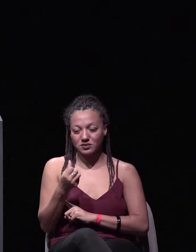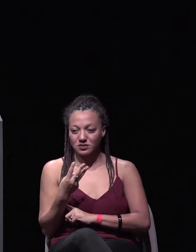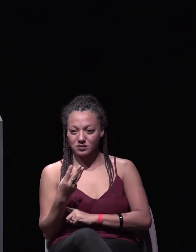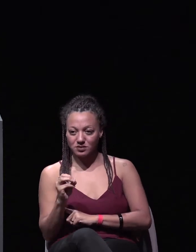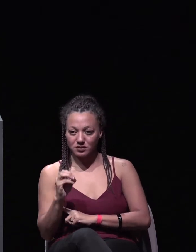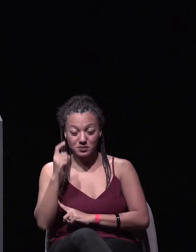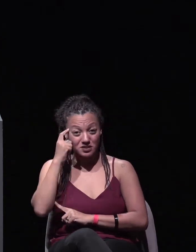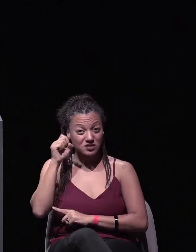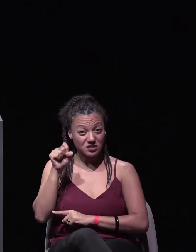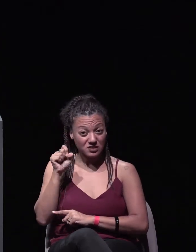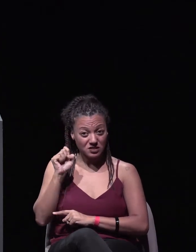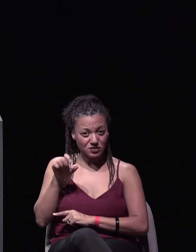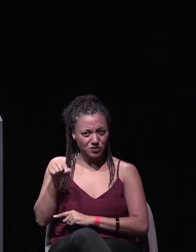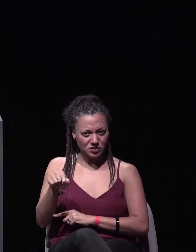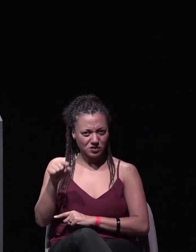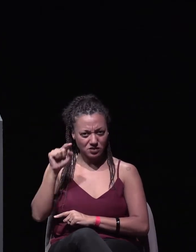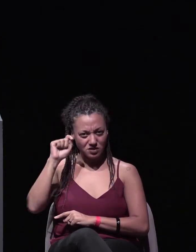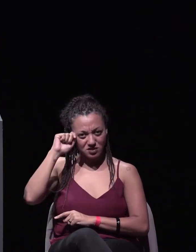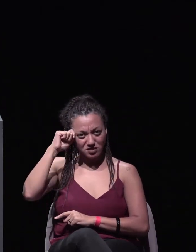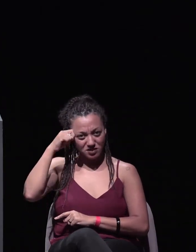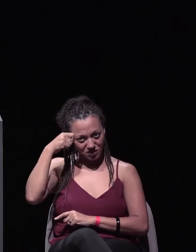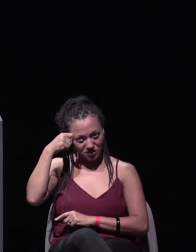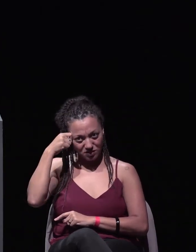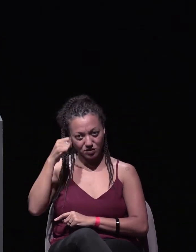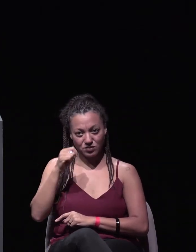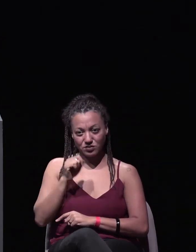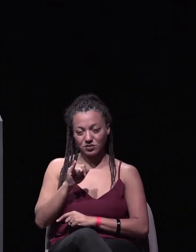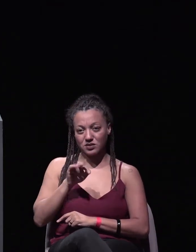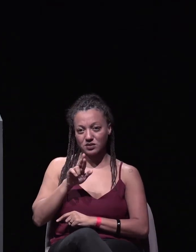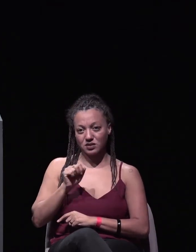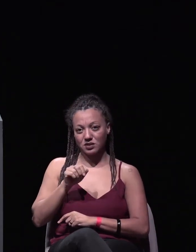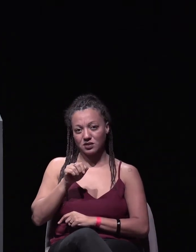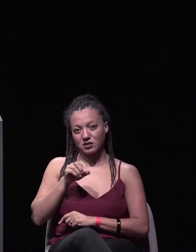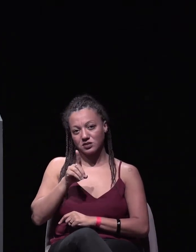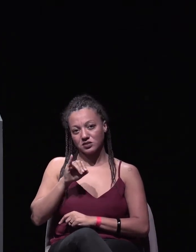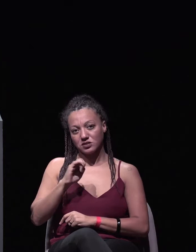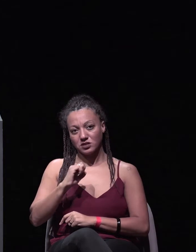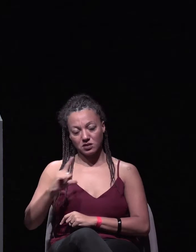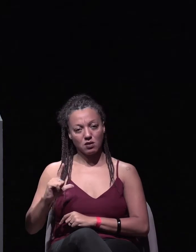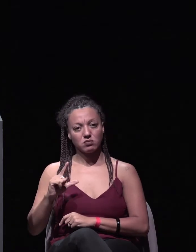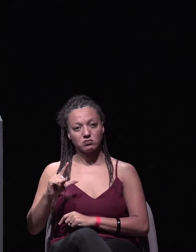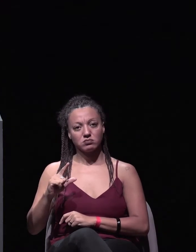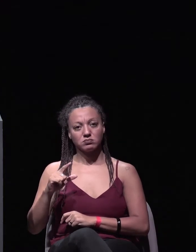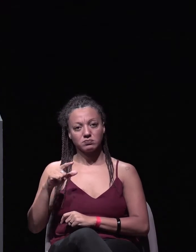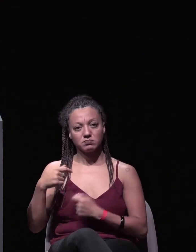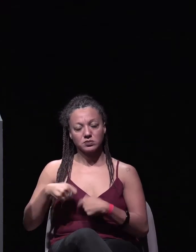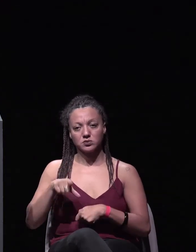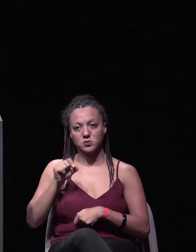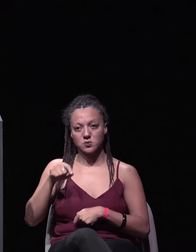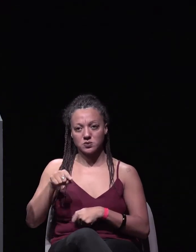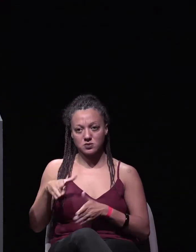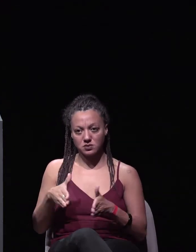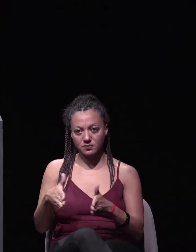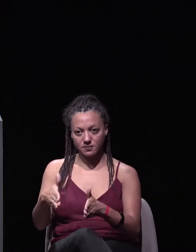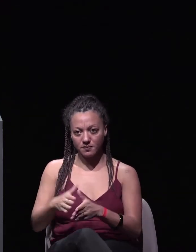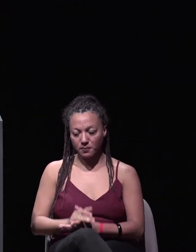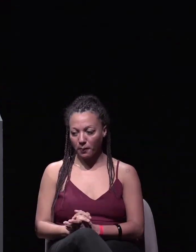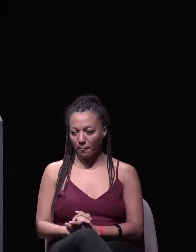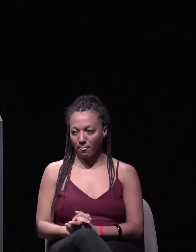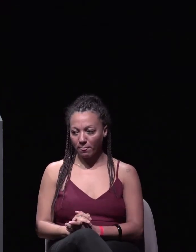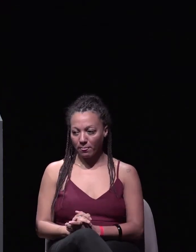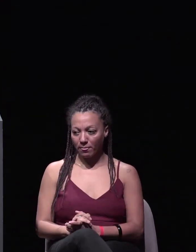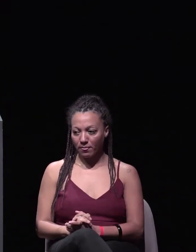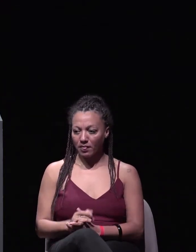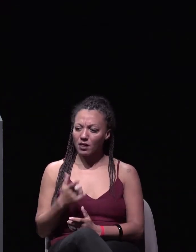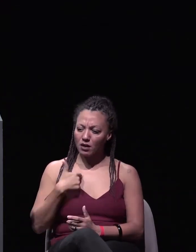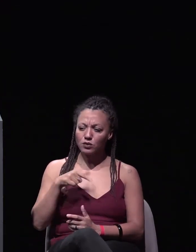que, se você é negro e radical, esse deveria ser o caminho. Então, aqui hoje na apresentação, eu pensei